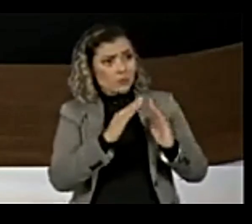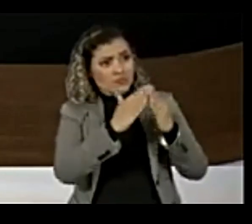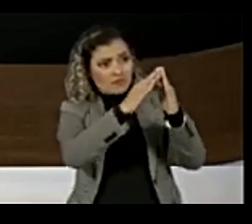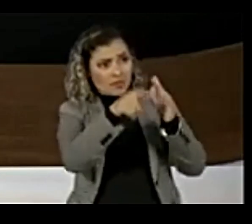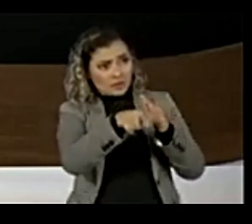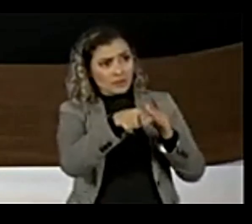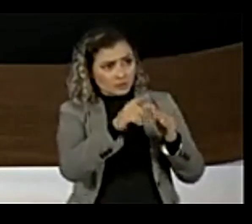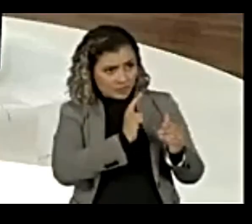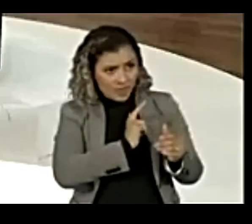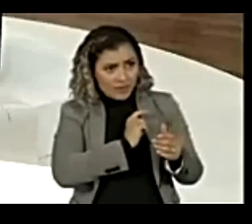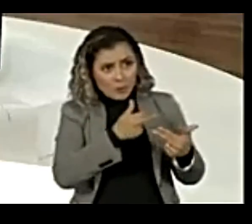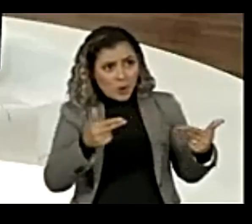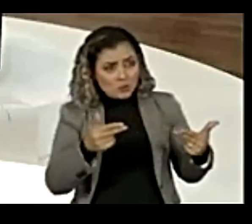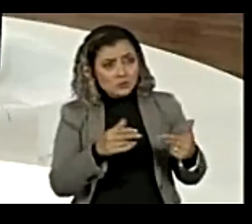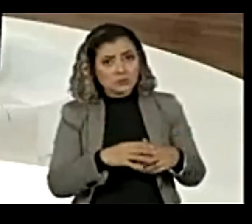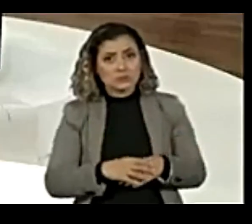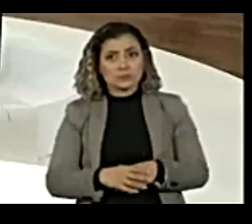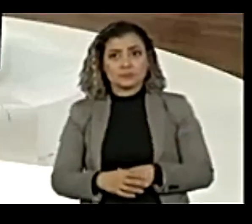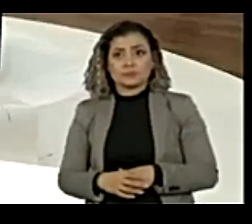onde você veio?